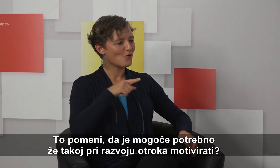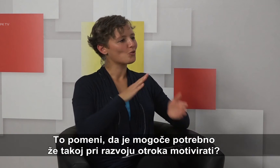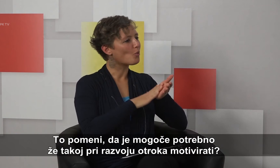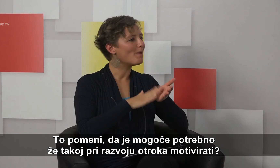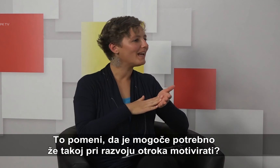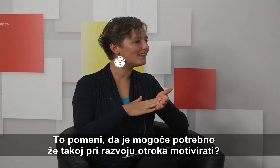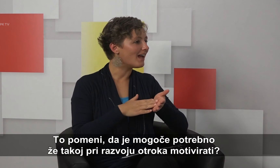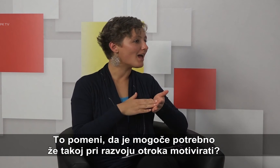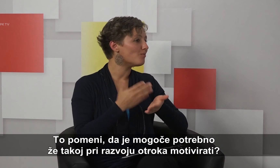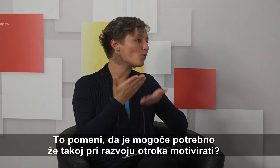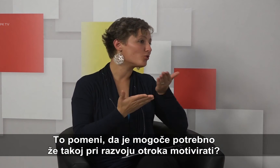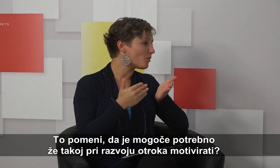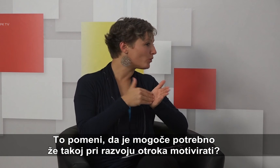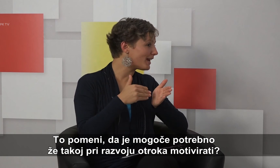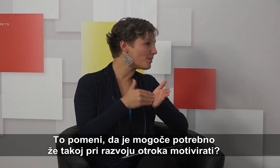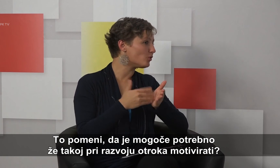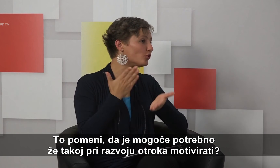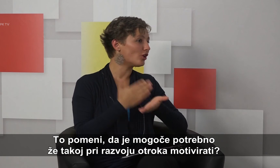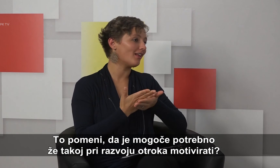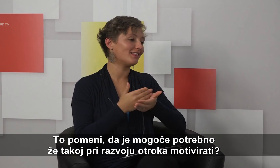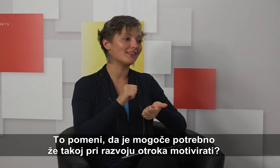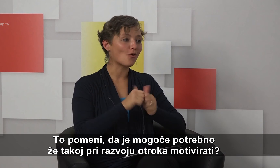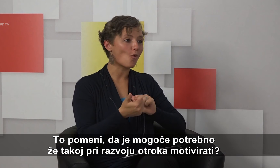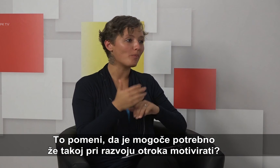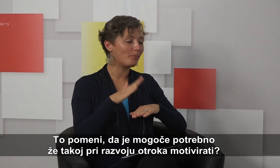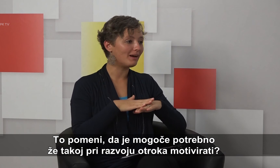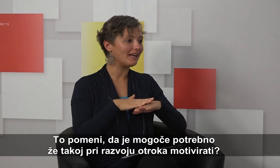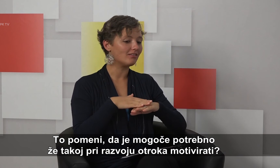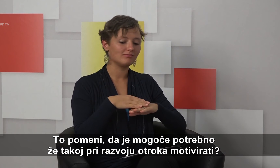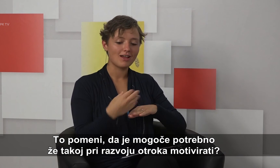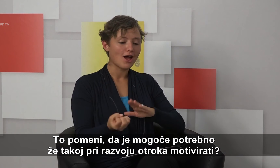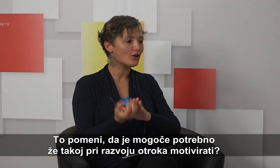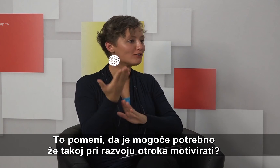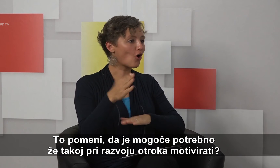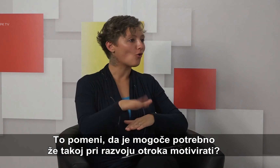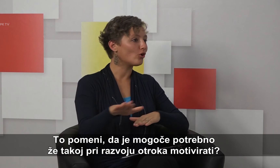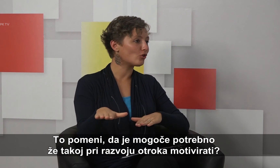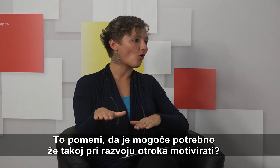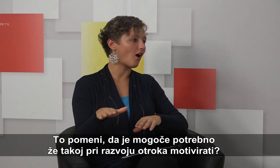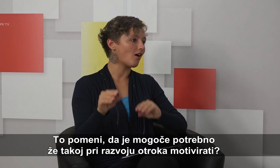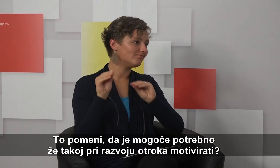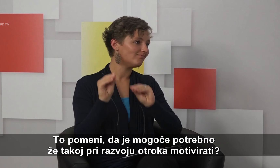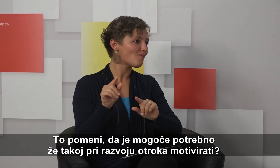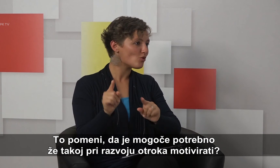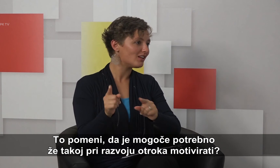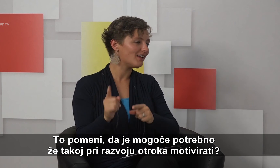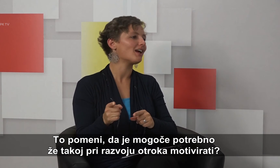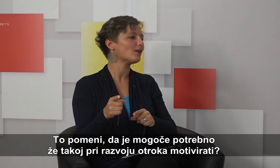To pomeni, da je mogoče potrebno že takoj pri razvoju otroka motivirati